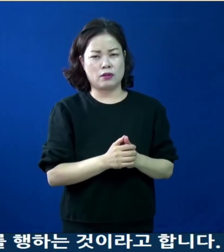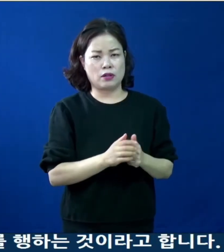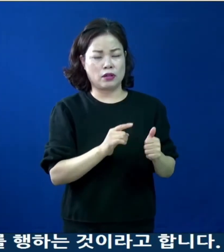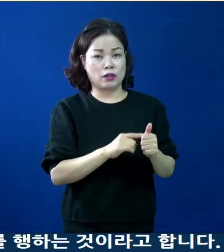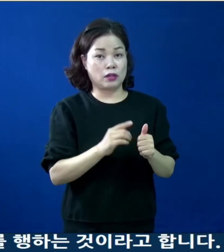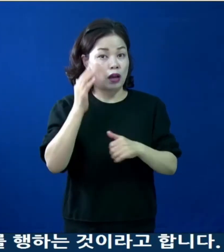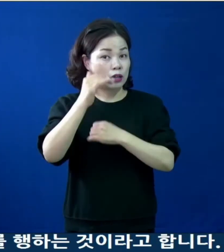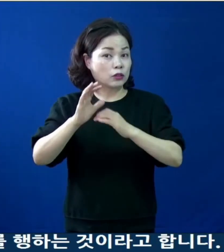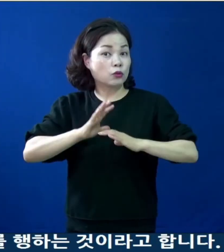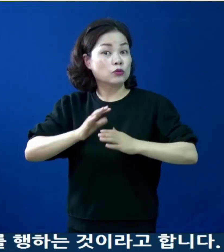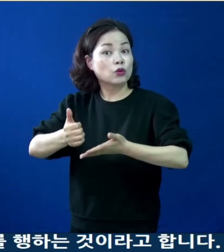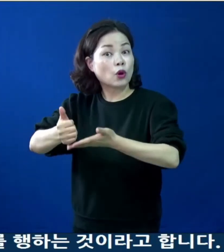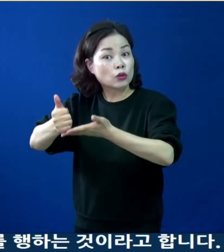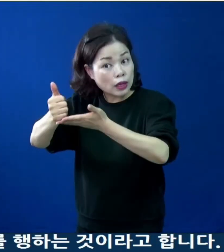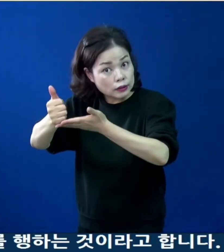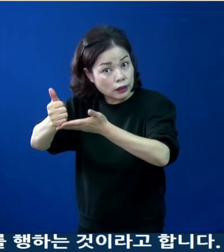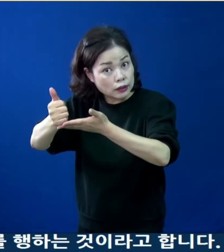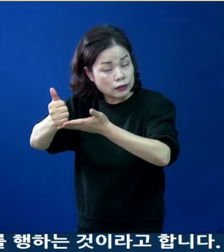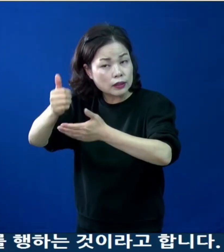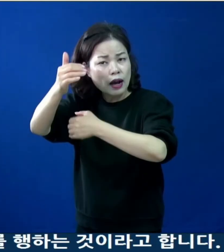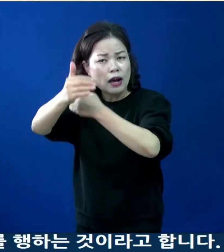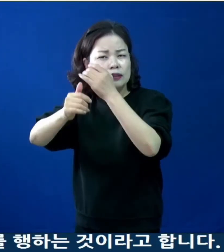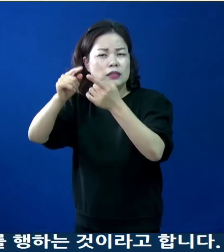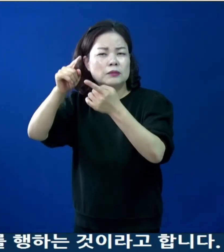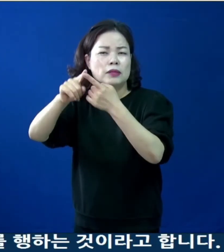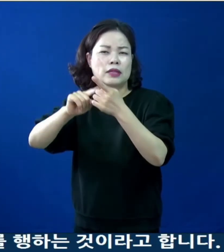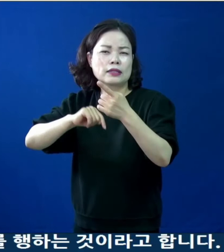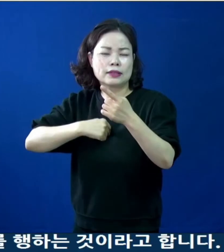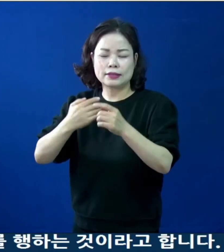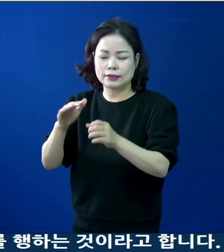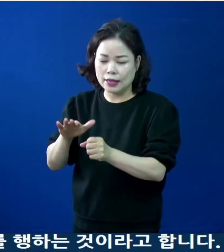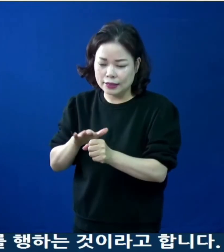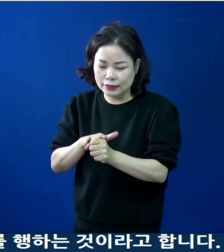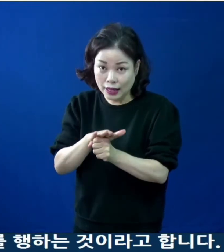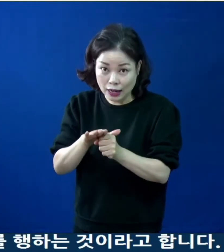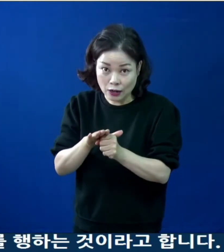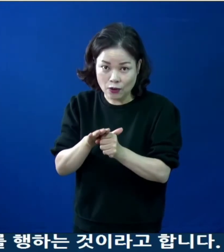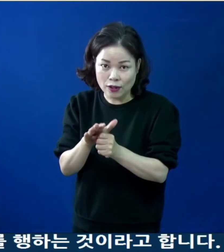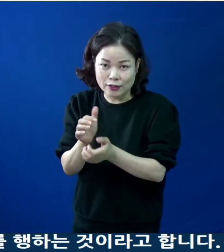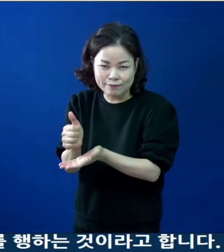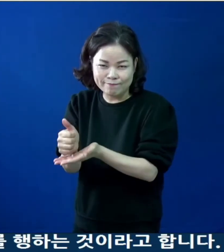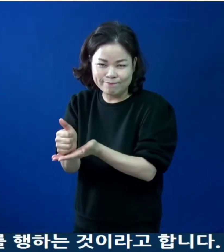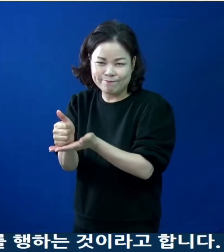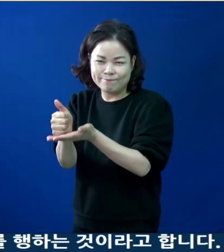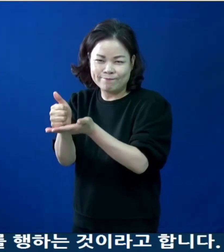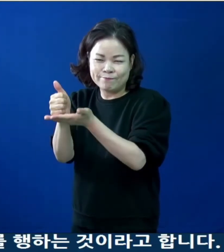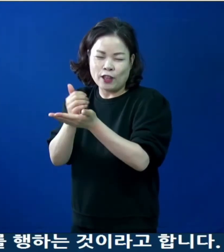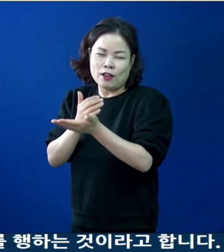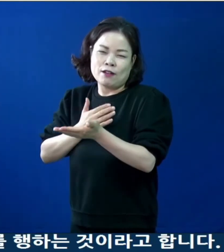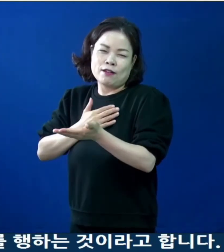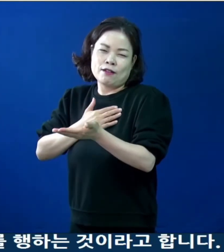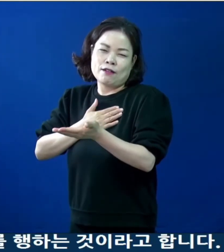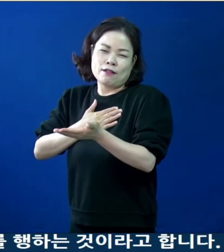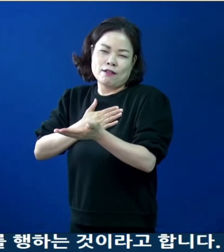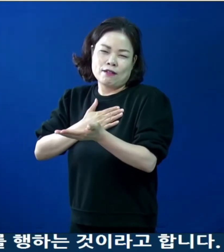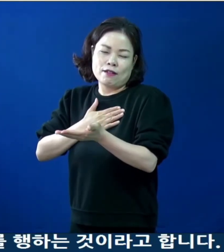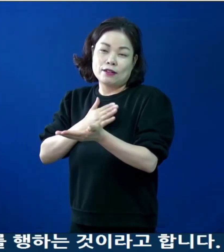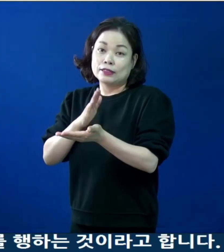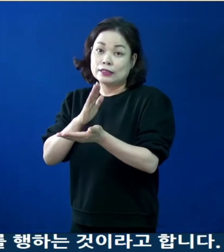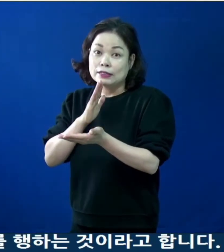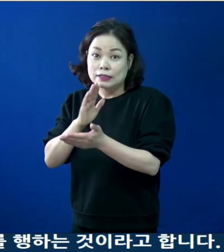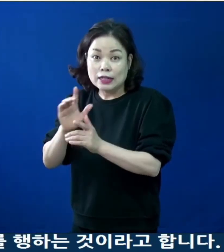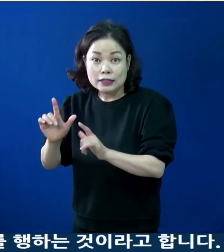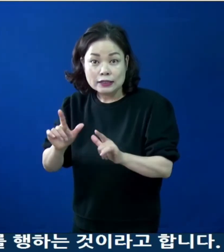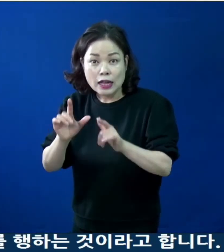여호와를 경외하는 것은 하나님에 대한 자신의 사랑과 존경이라는 감정을 실제